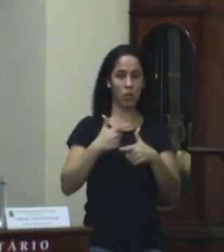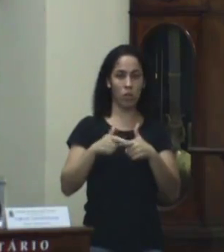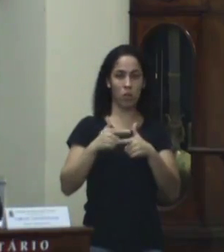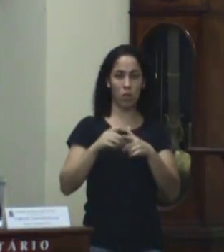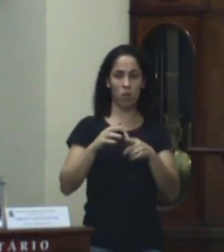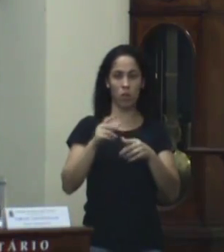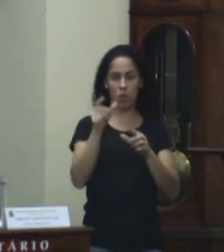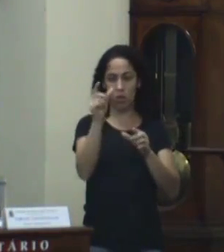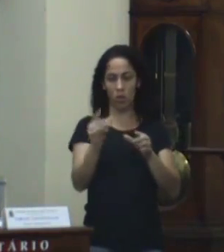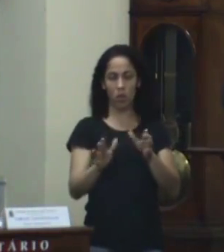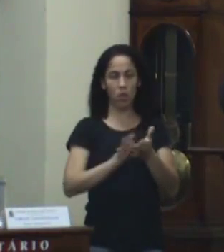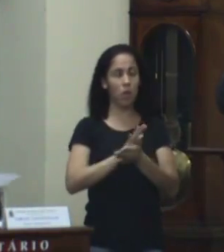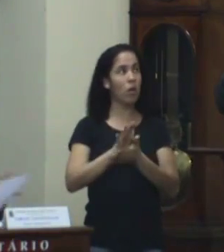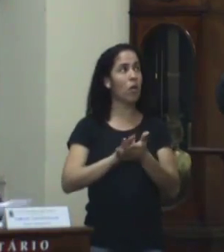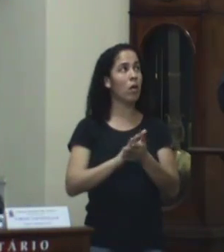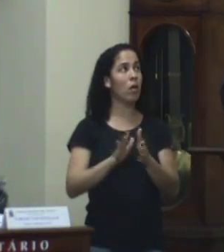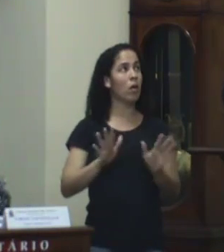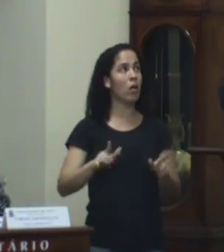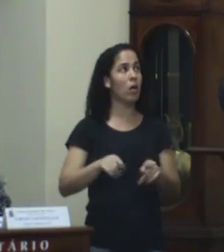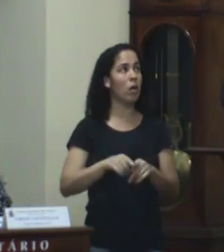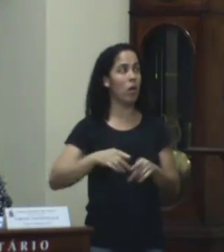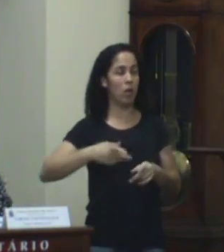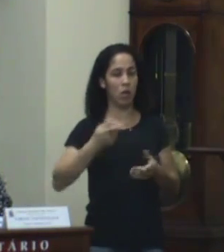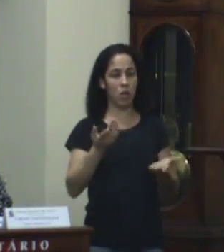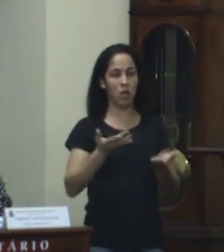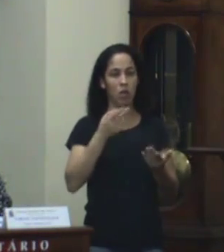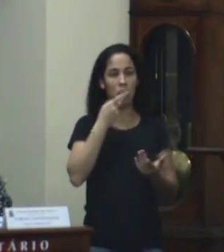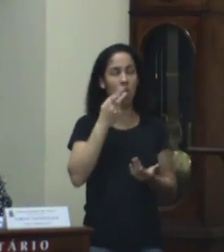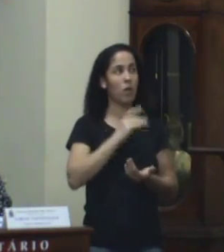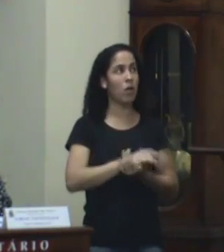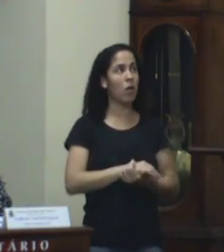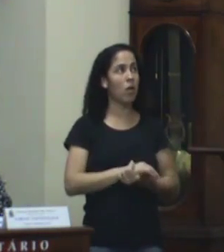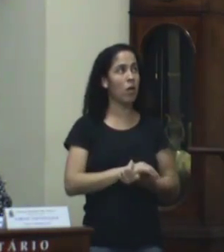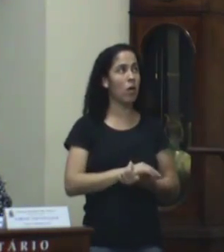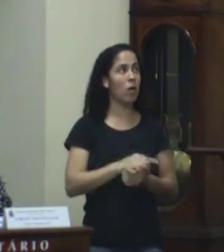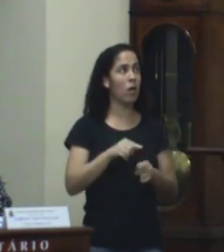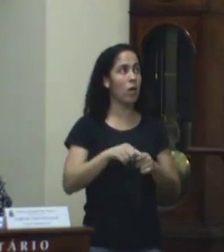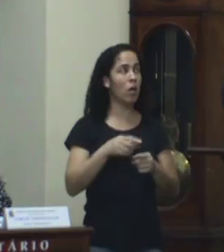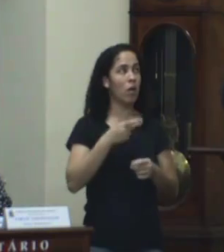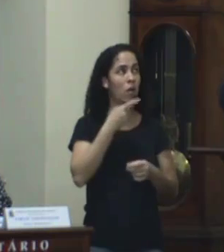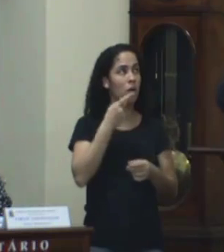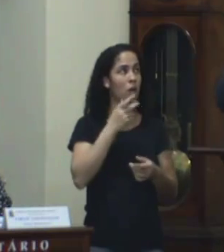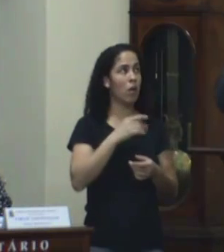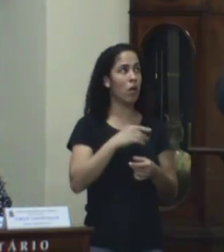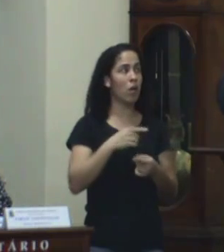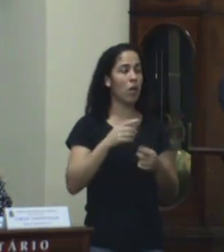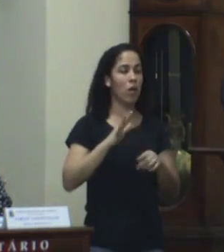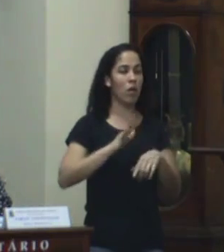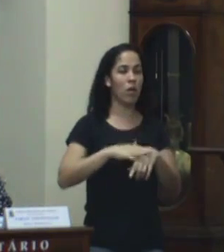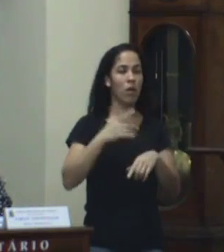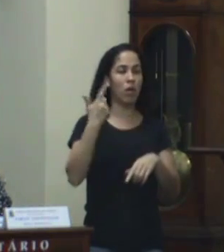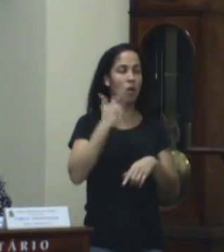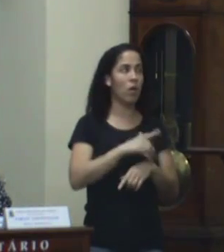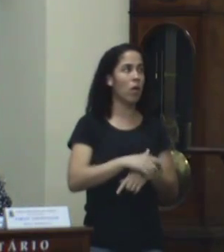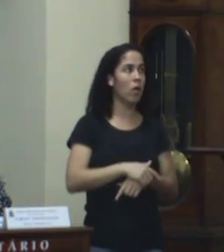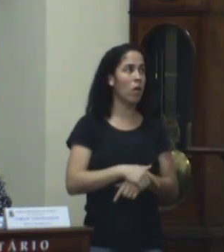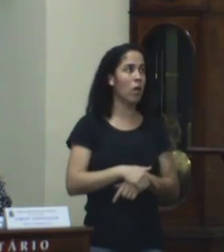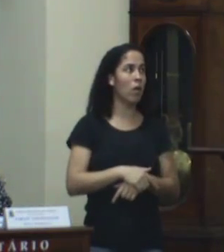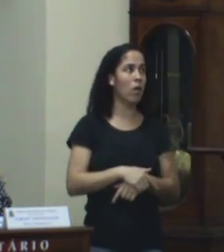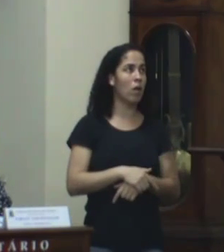aparece ninguém, mas eu vou dar em primeira mão, agora é uma notícia de fim do desastre, foi mais uma